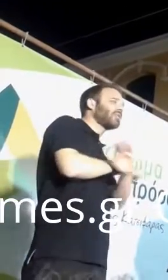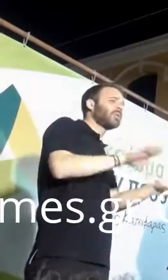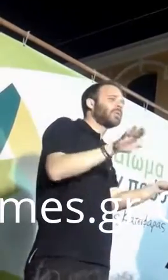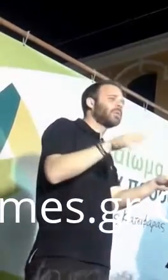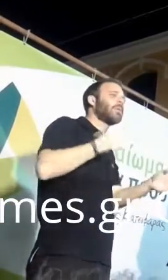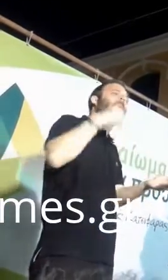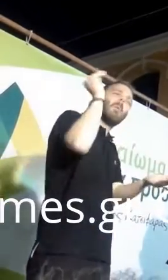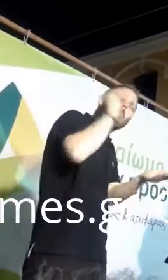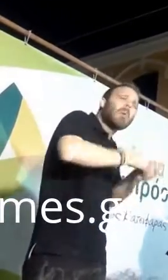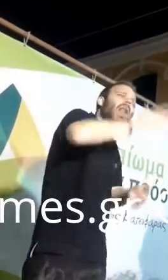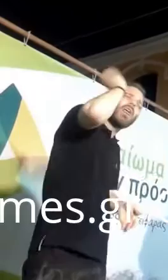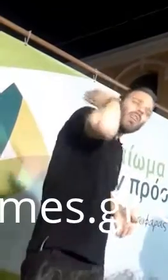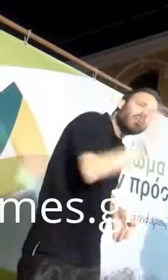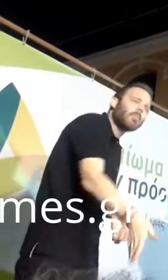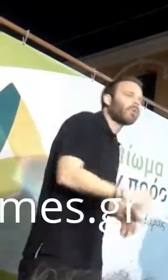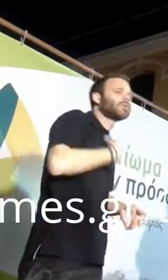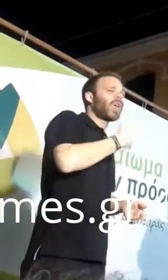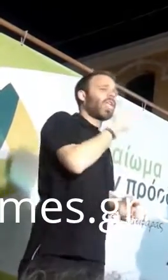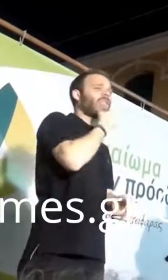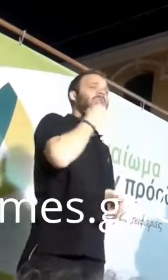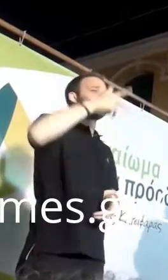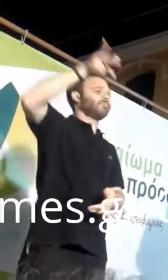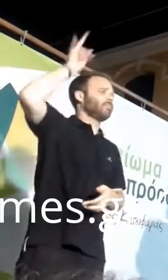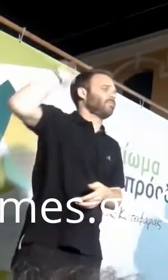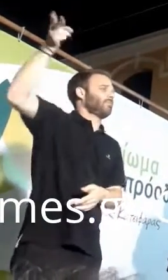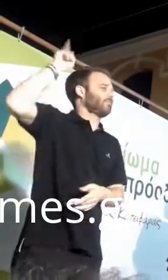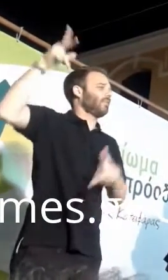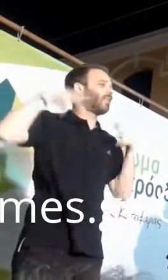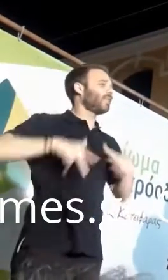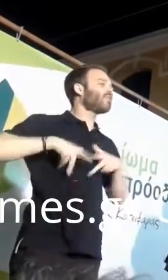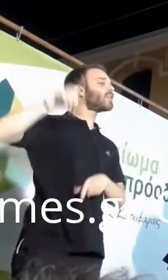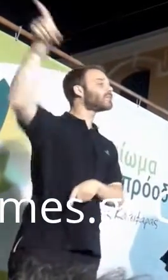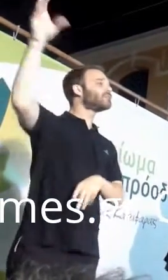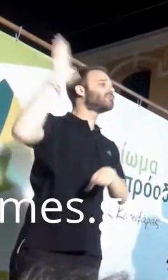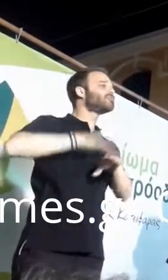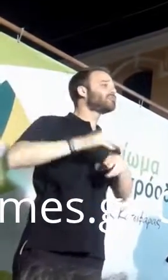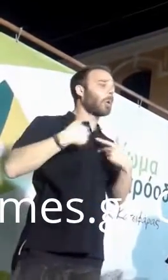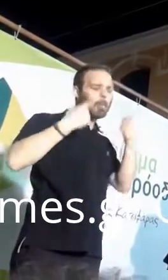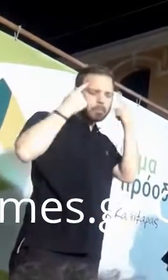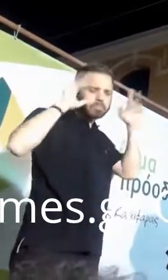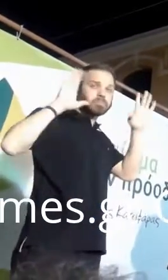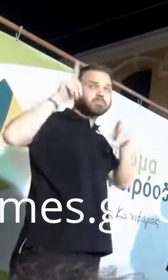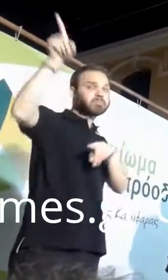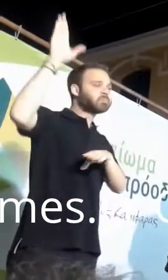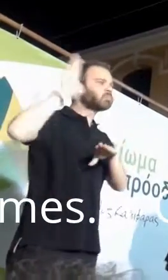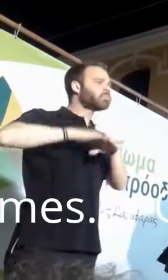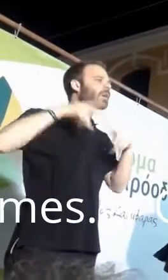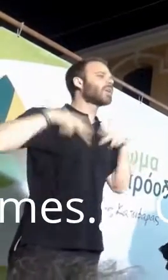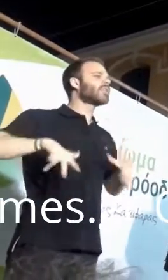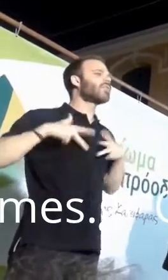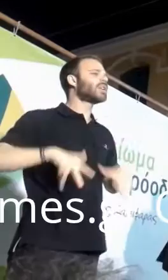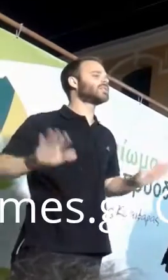καταγγείλω. Έγινα σχεδόν γραφικός, μιλώντας συνέχεια για το έργο,